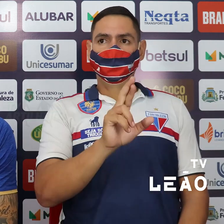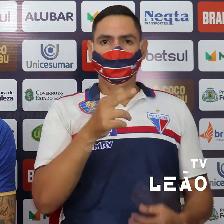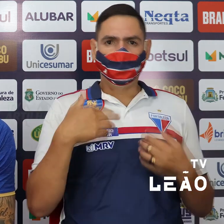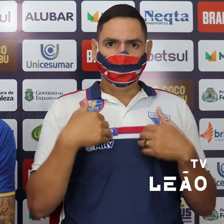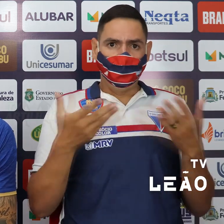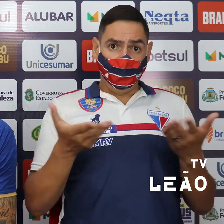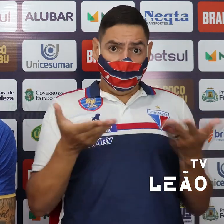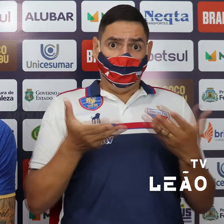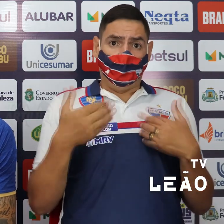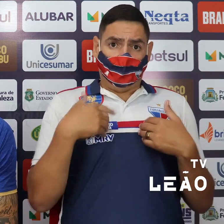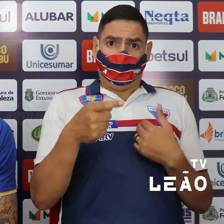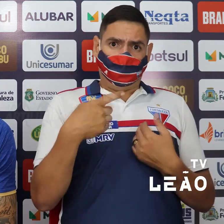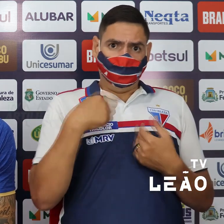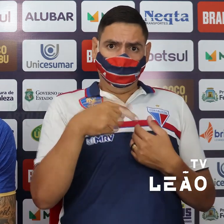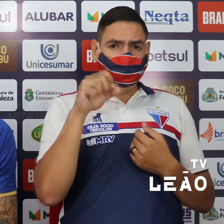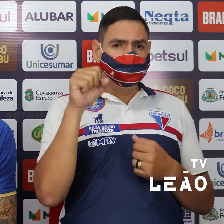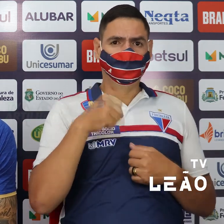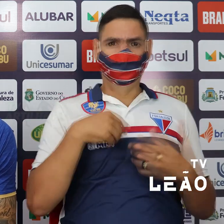é o que ele cobra bastante.